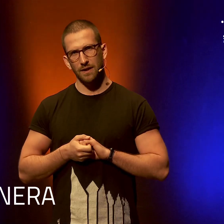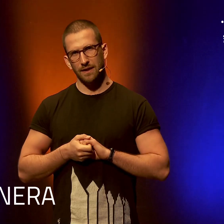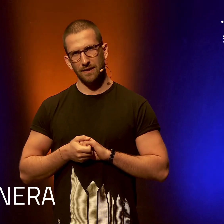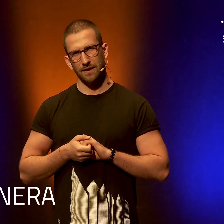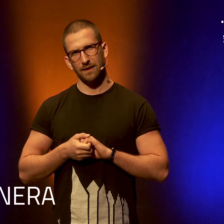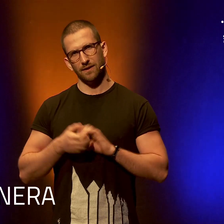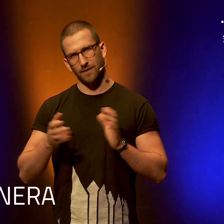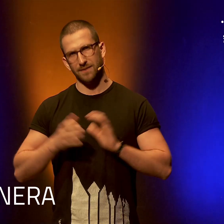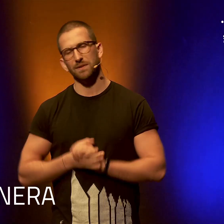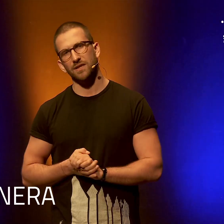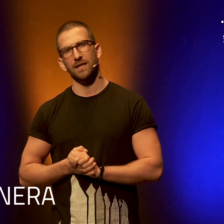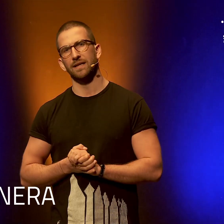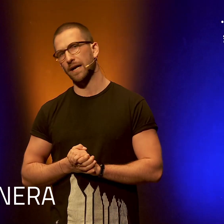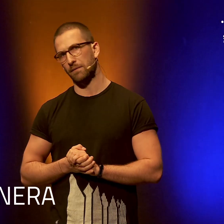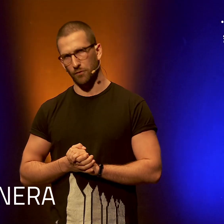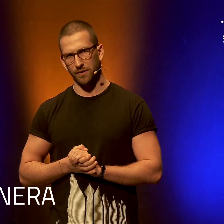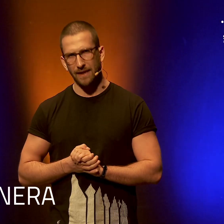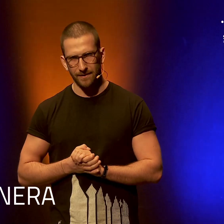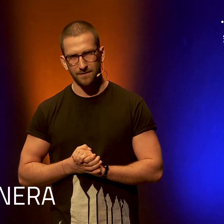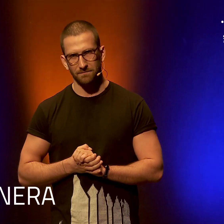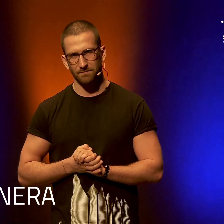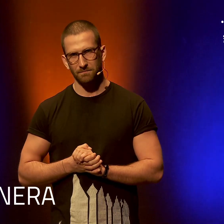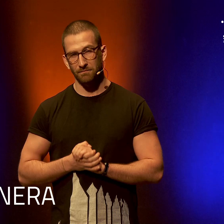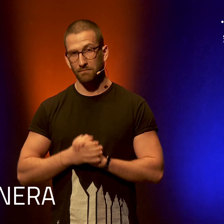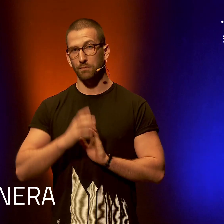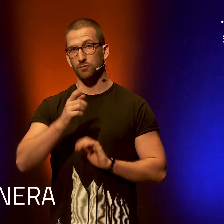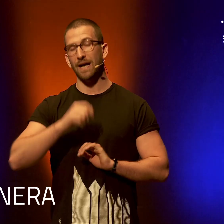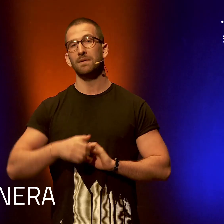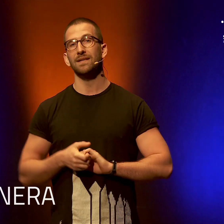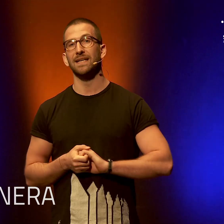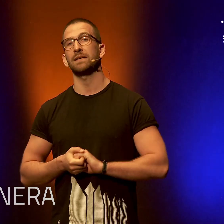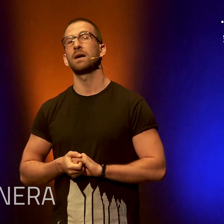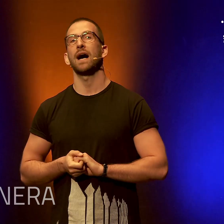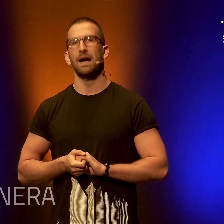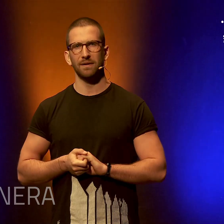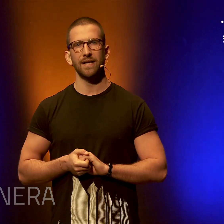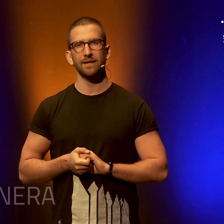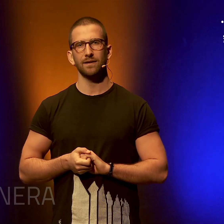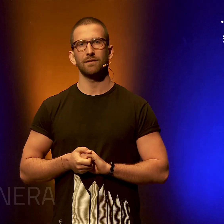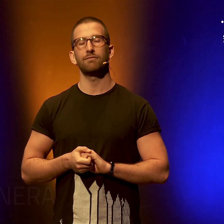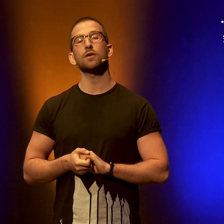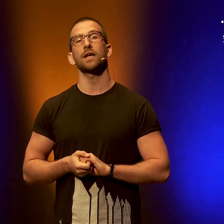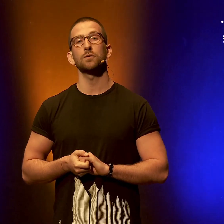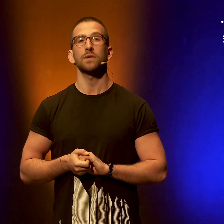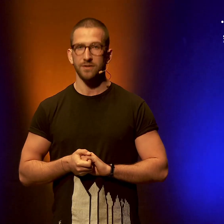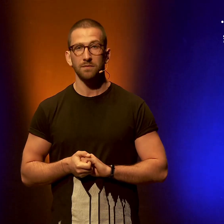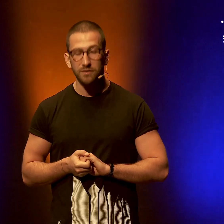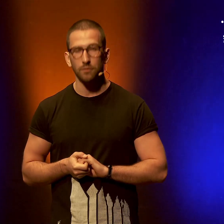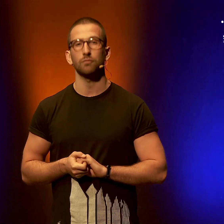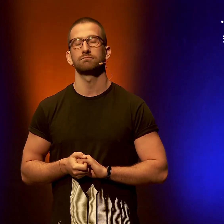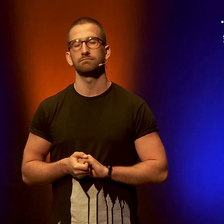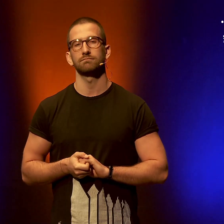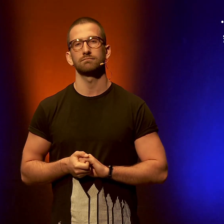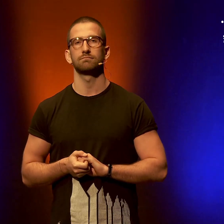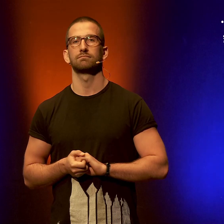śpiewu oraz patrzenia na mój taniec. Posłuchamy zatem habanery w wykonaniu naszych